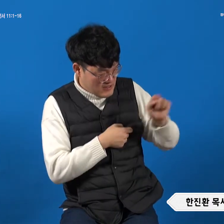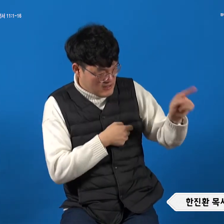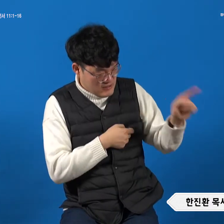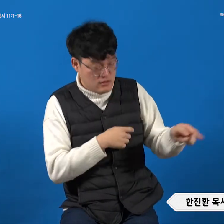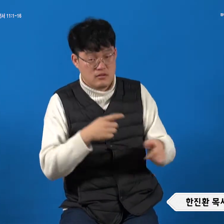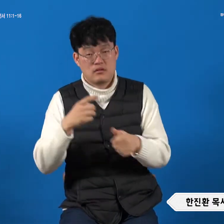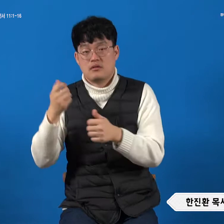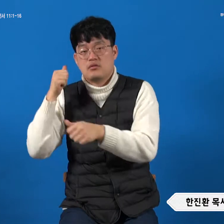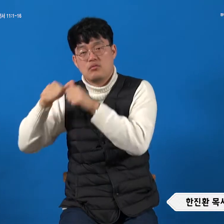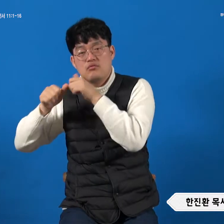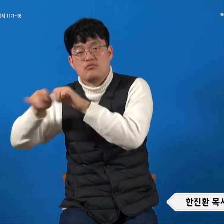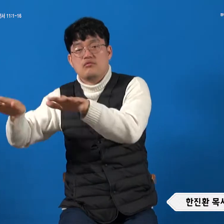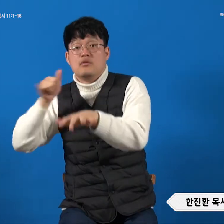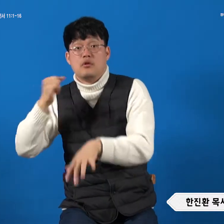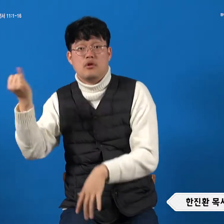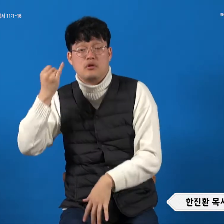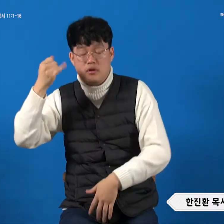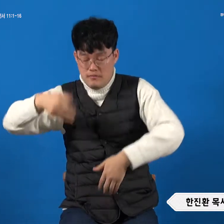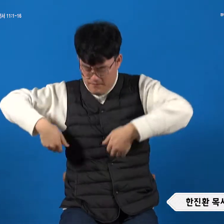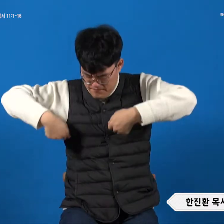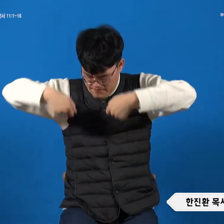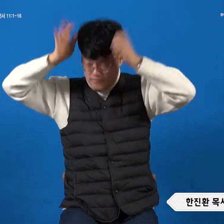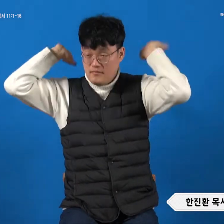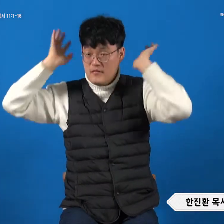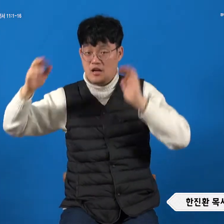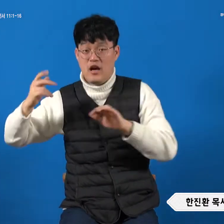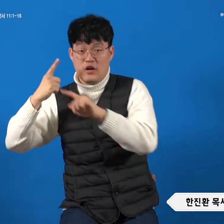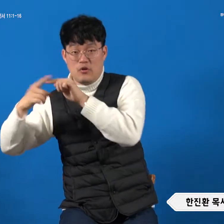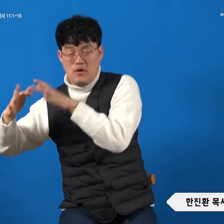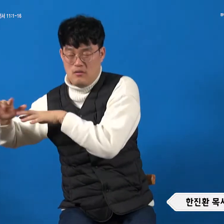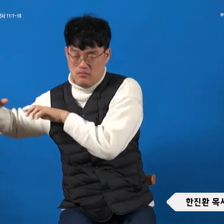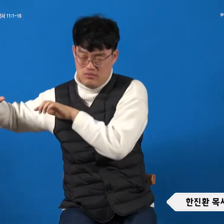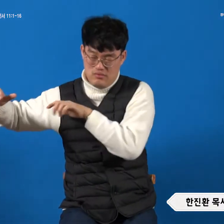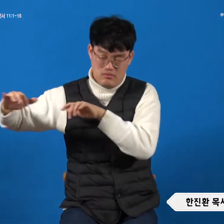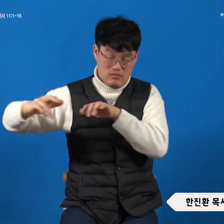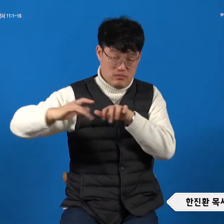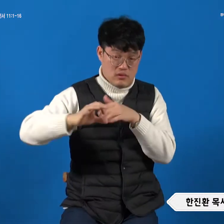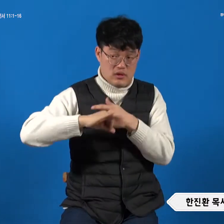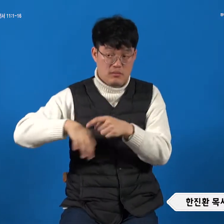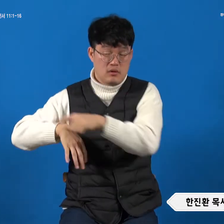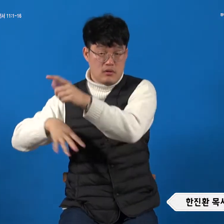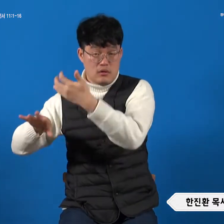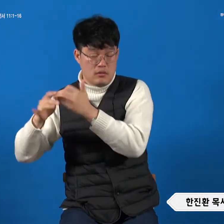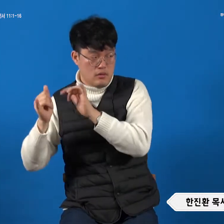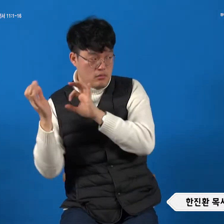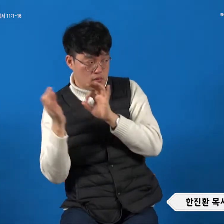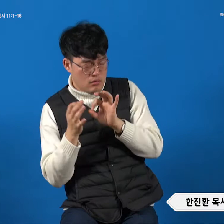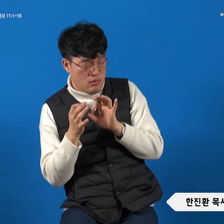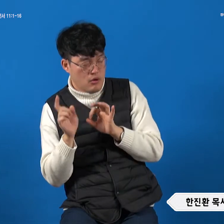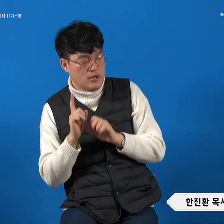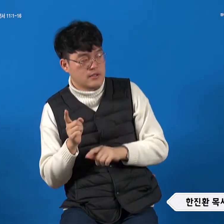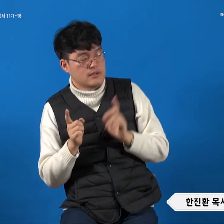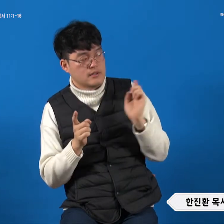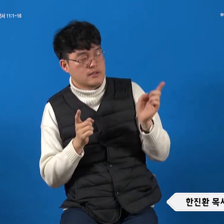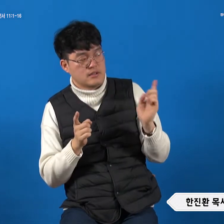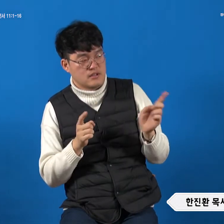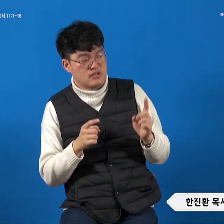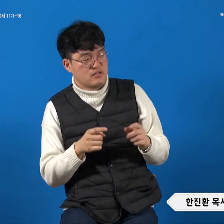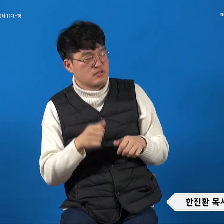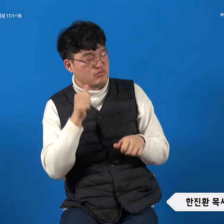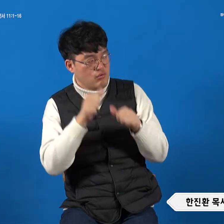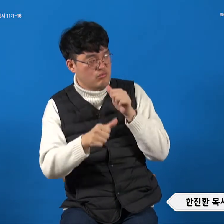돌았습니다. 그런데 여성도들이 노울을 벗어 던지고 교회에 몰려들어 보십시오. 세상